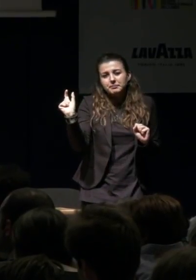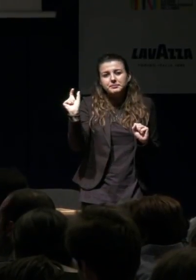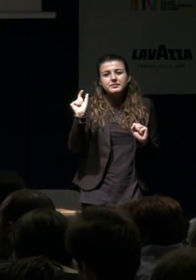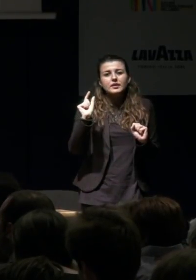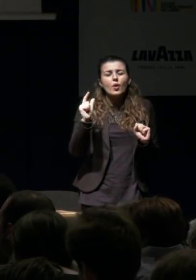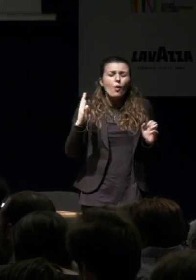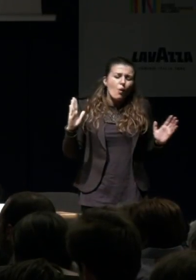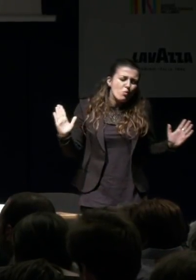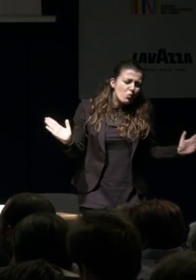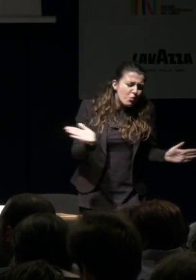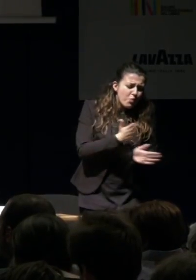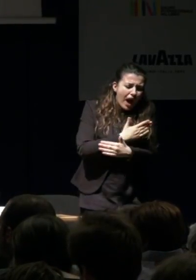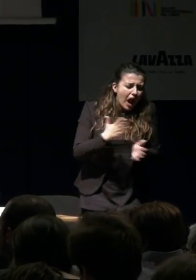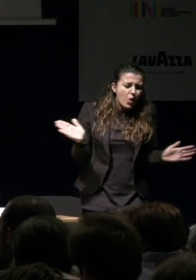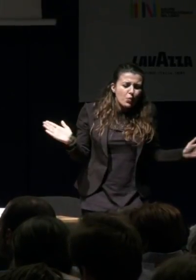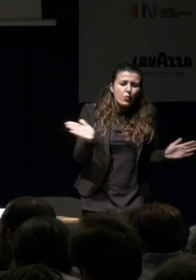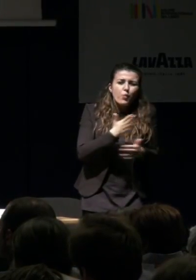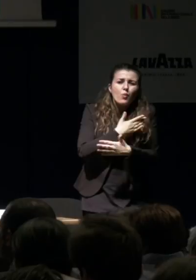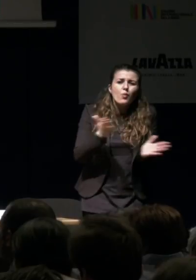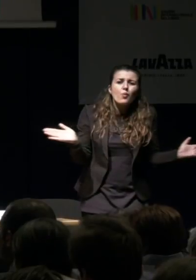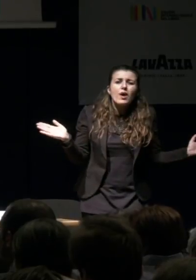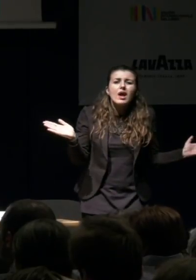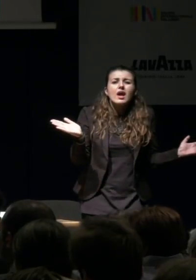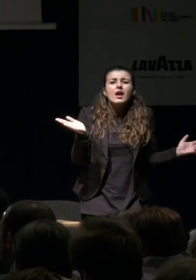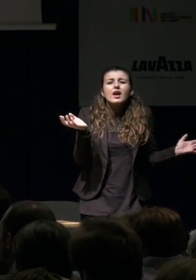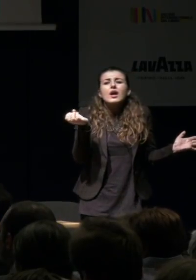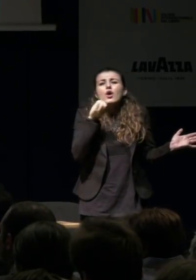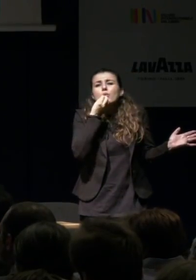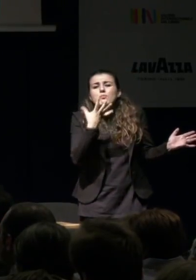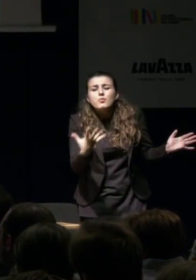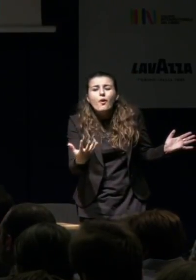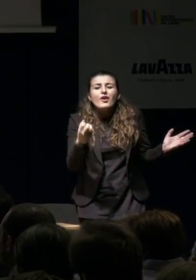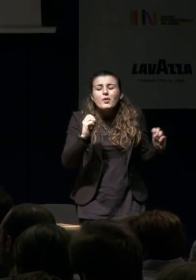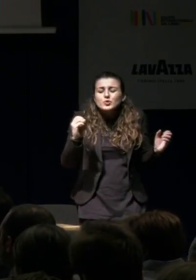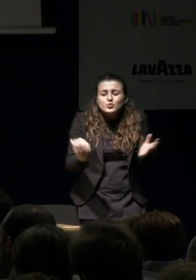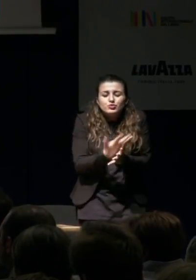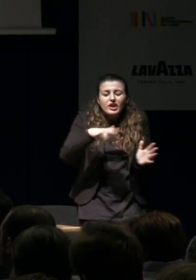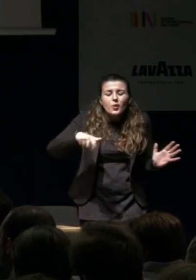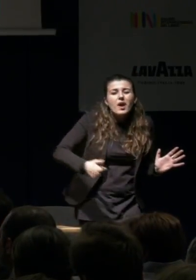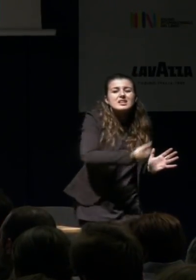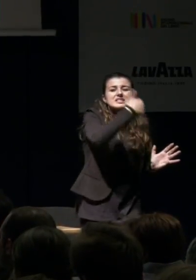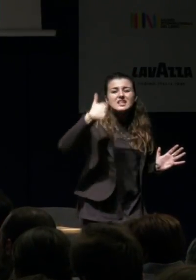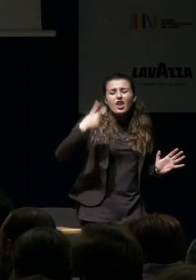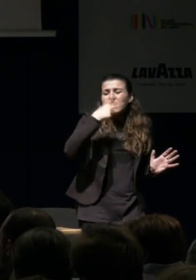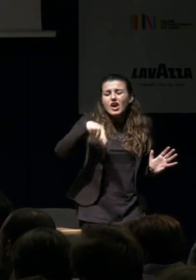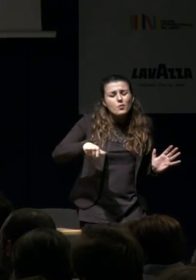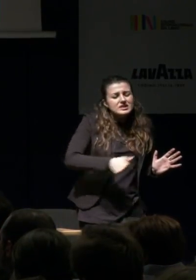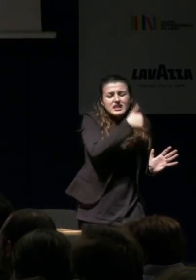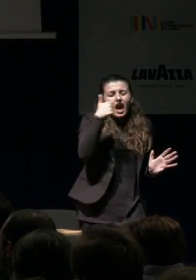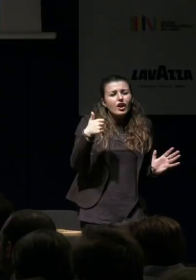qualunque cosa di buono mi possa accadere ci possa accadere quest'anno questo non sarà mai un anno bello